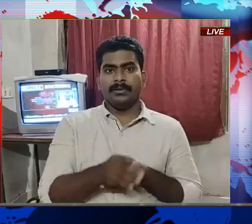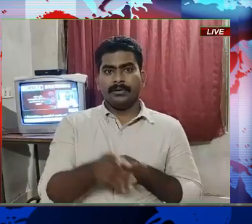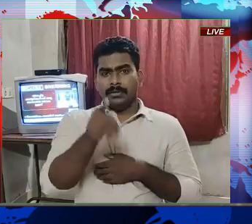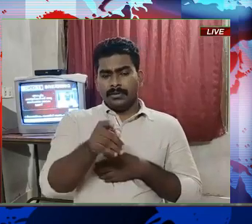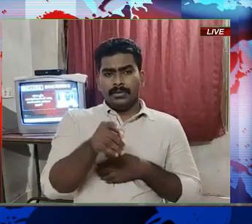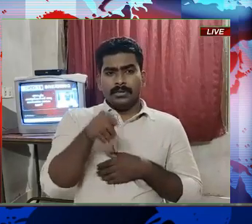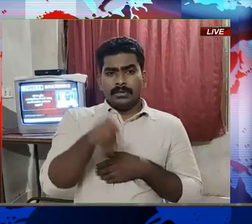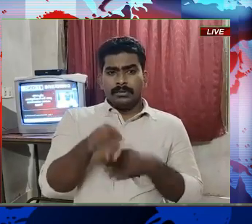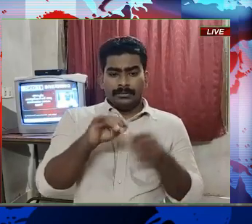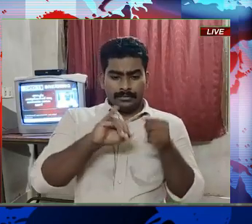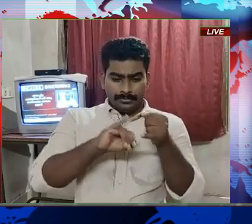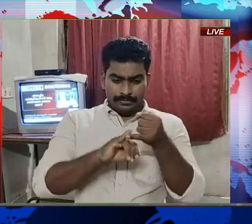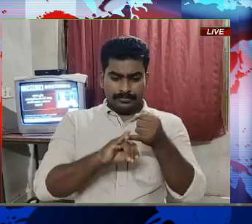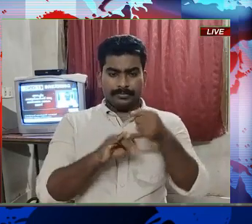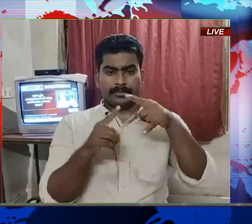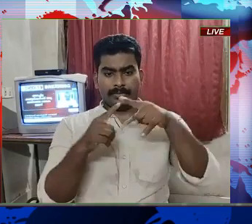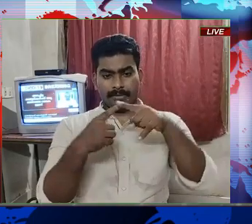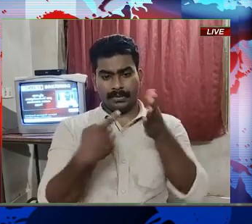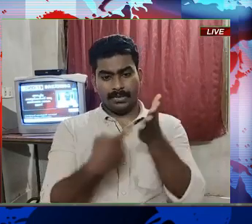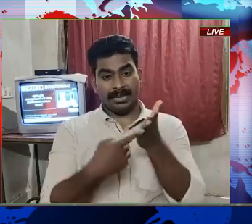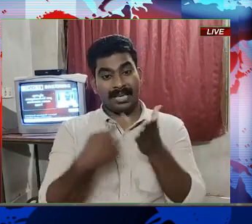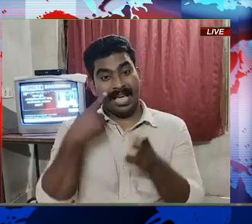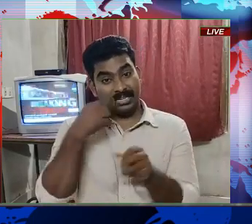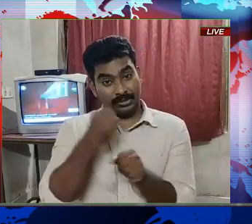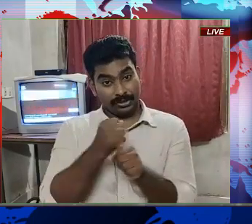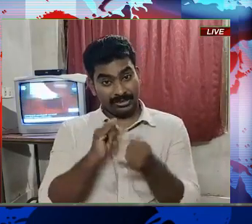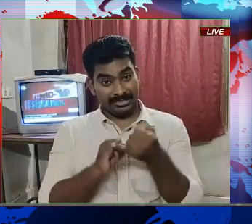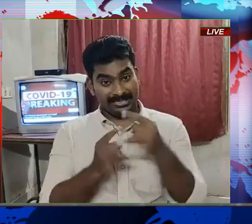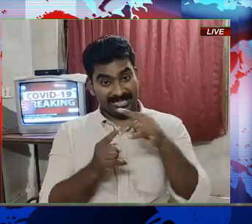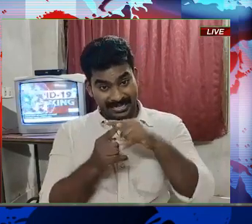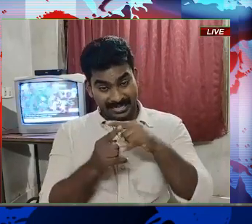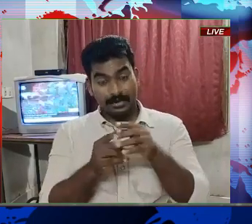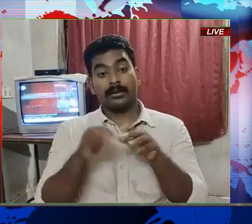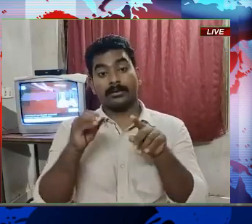അത്തരത്തിലുള്ള ചടങ്ങുകൾ ഒന്നും ഇന്നലെ ഉണ്ടായില്ല.